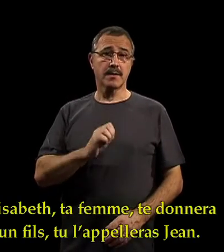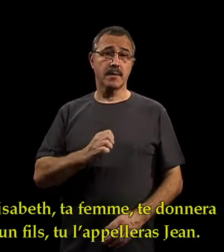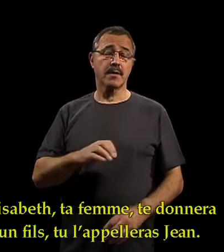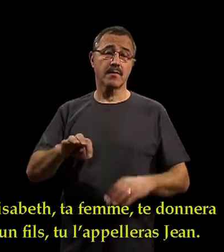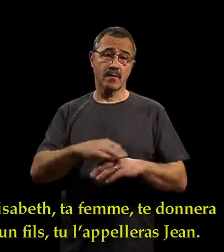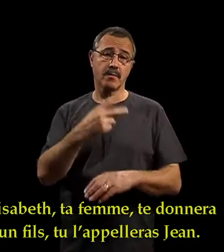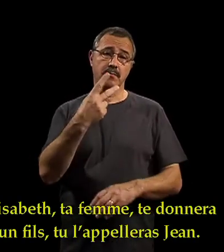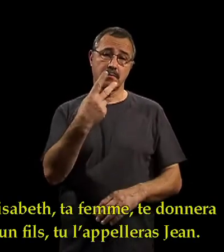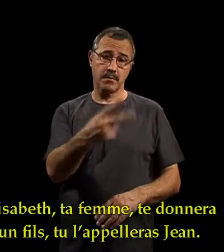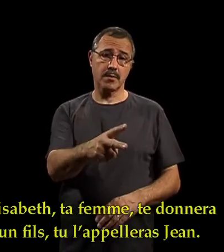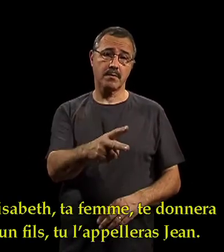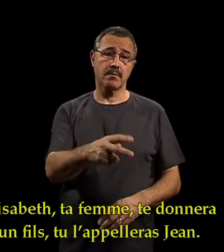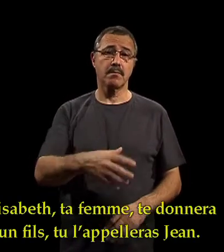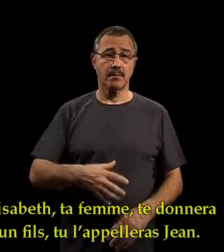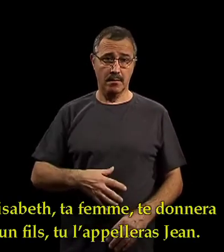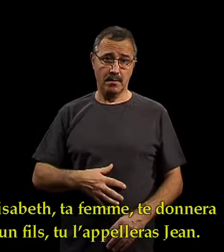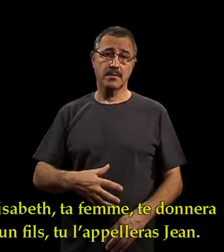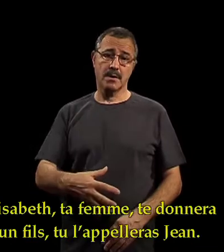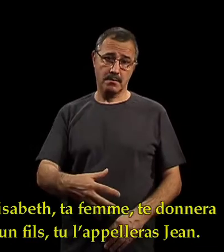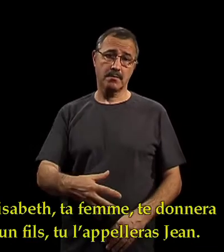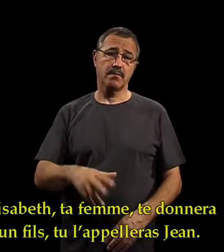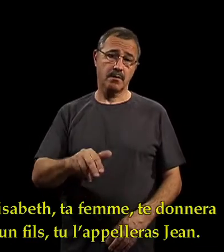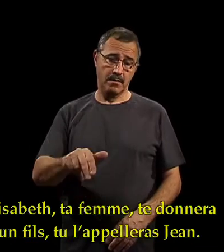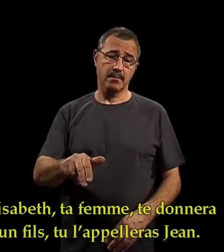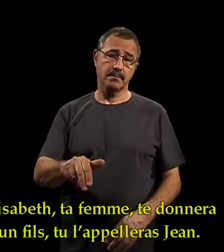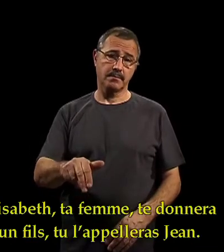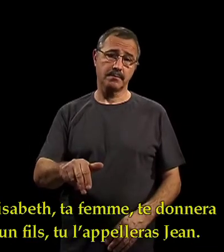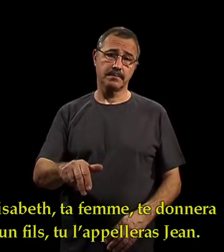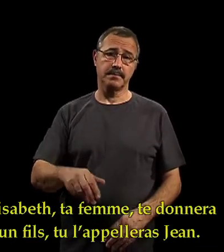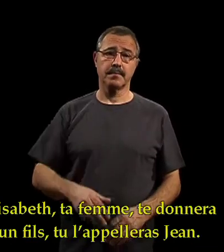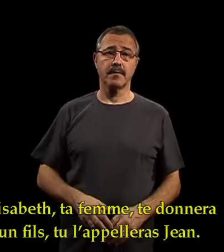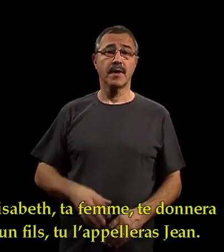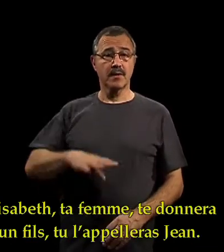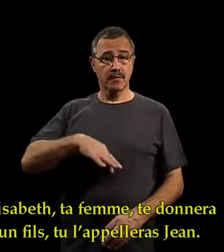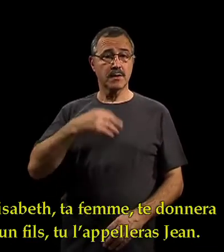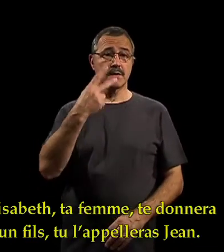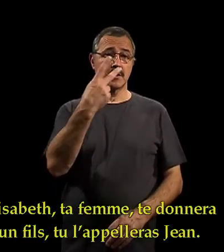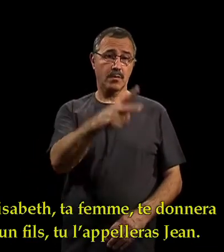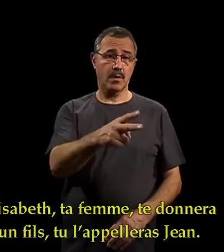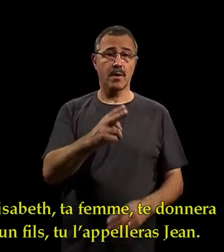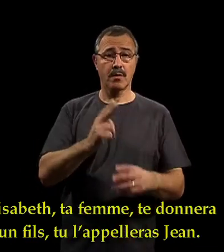Élisabeth, ta femme, te donnera un fils. Tu l'appelleras Jean.